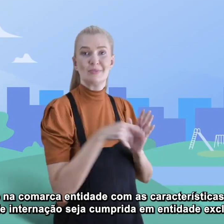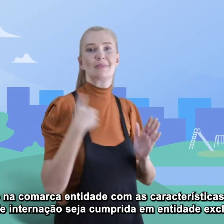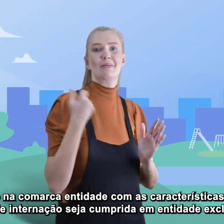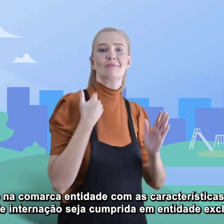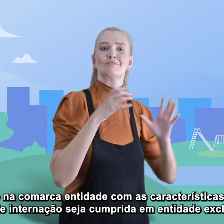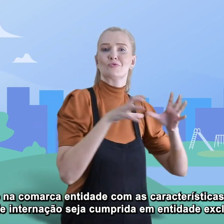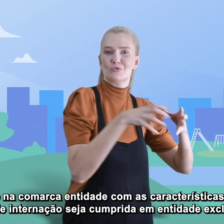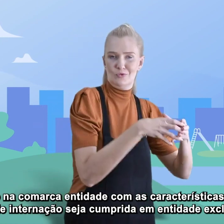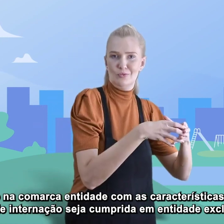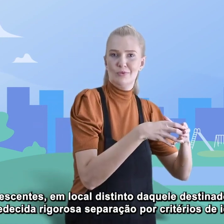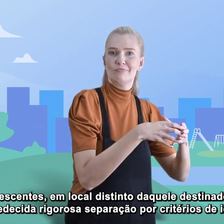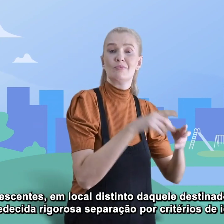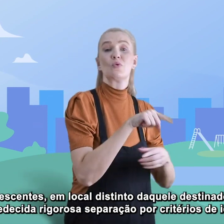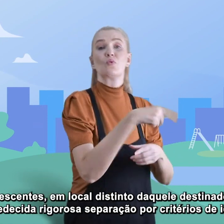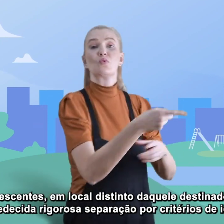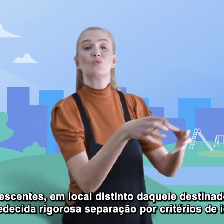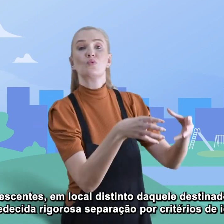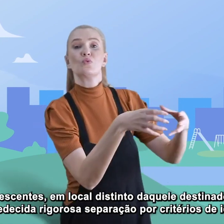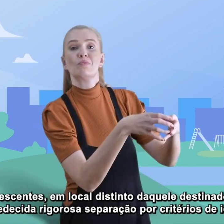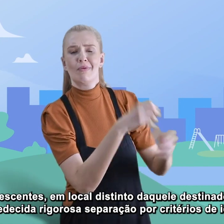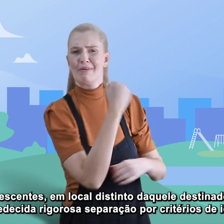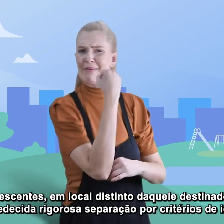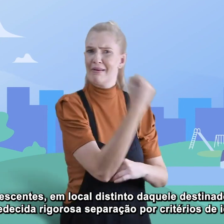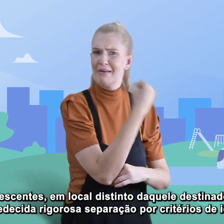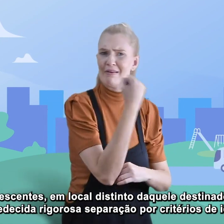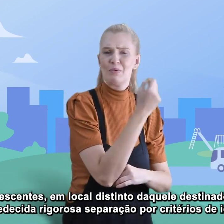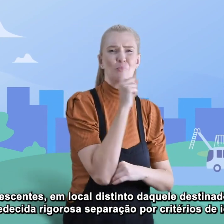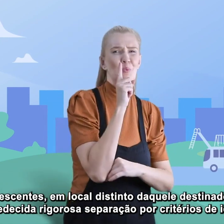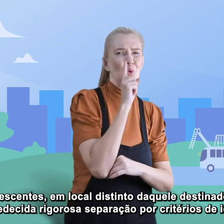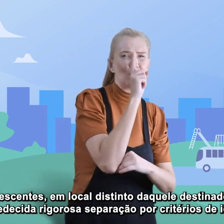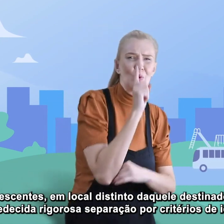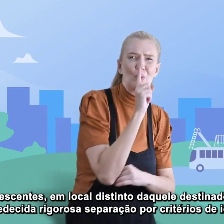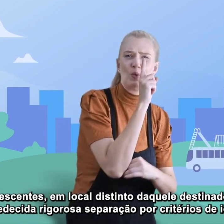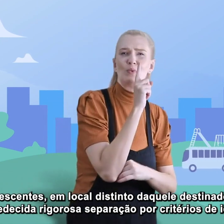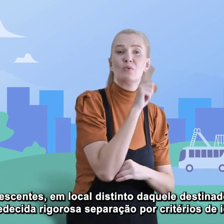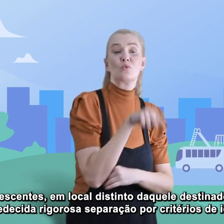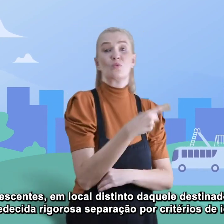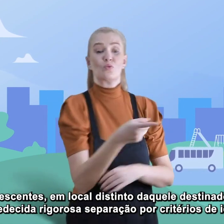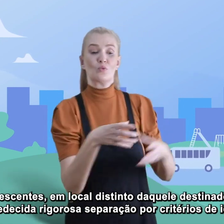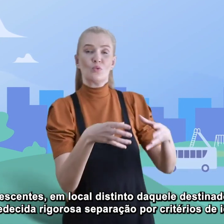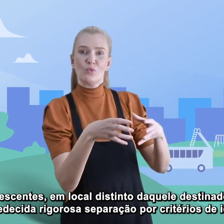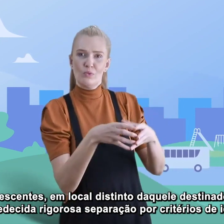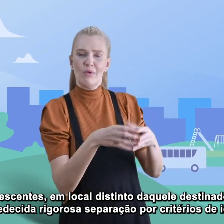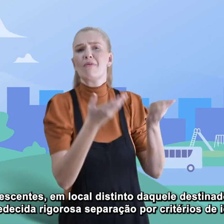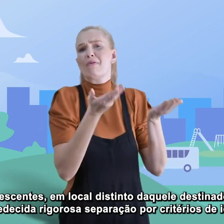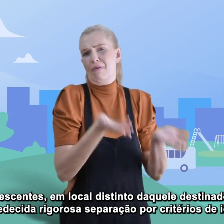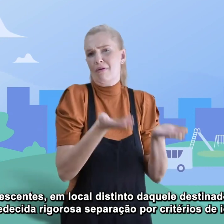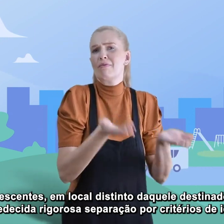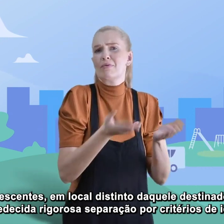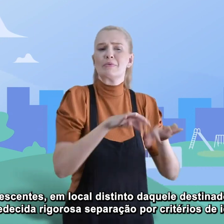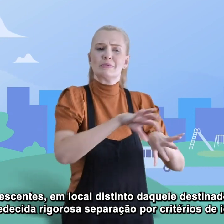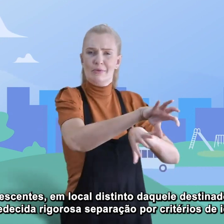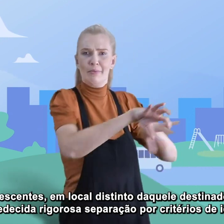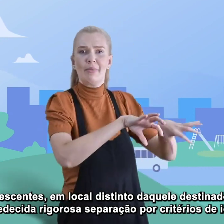em entidade exclusiva para adolescentes, em local distinto daquele destinado ao abrigo, obedecida a rigorosa separação por critérios de